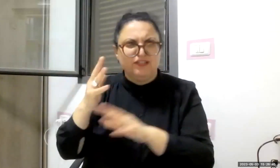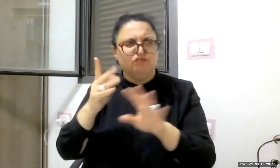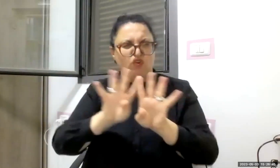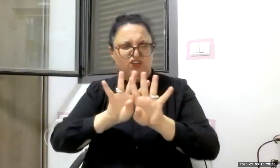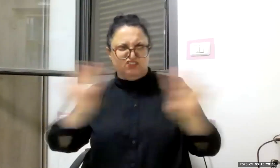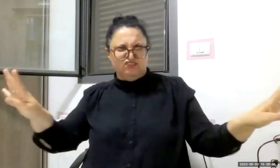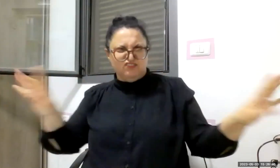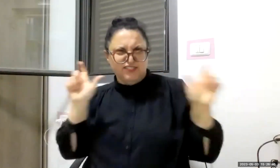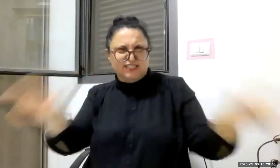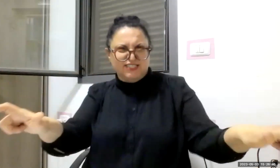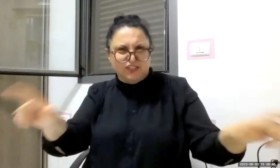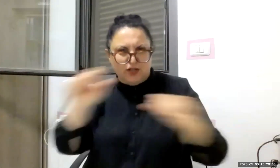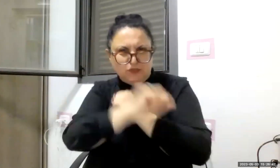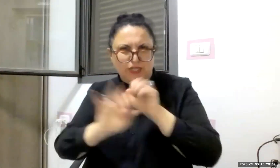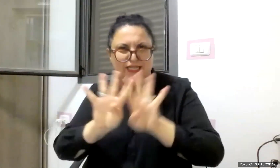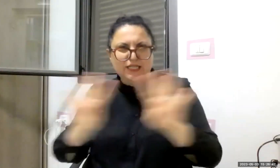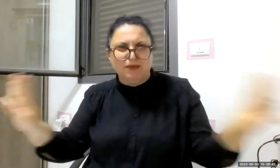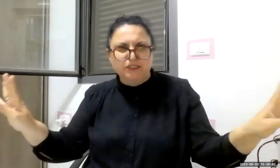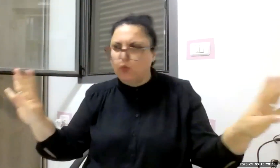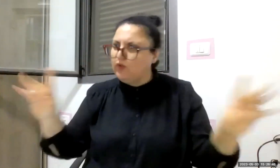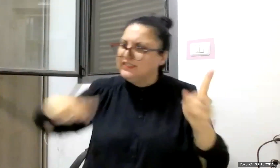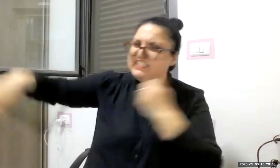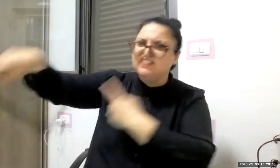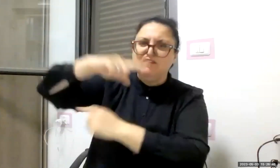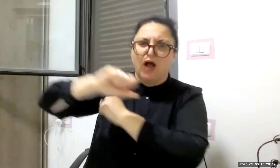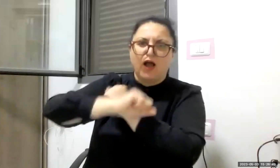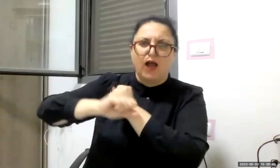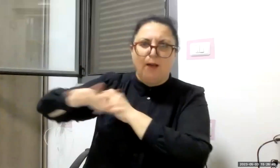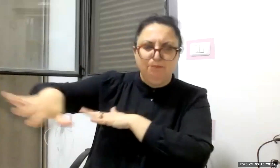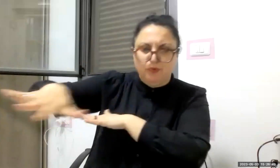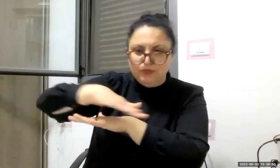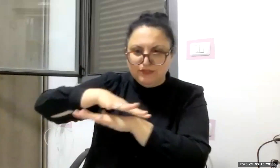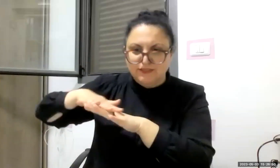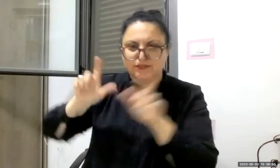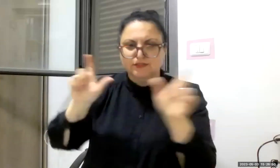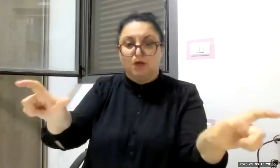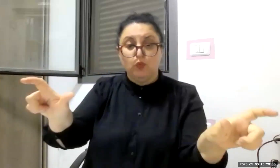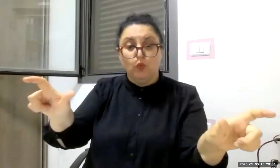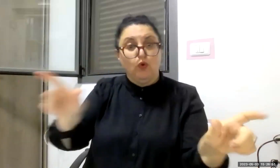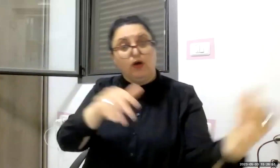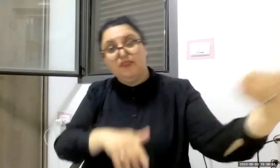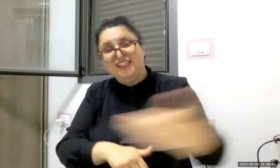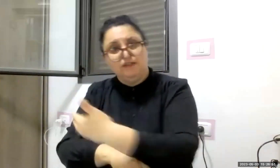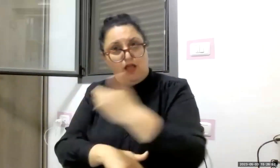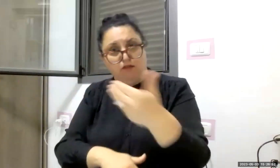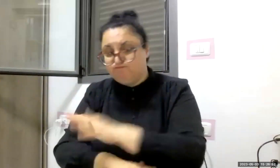לזכות הטלוויזיה בארצות הברית הם דאגו גם... הם מנעו